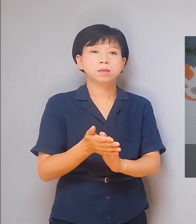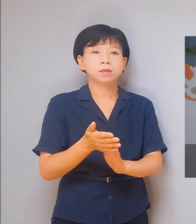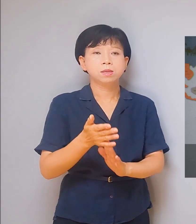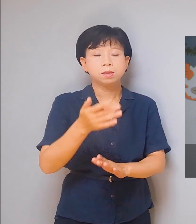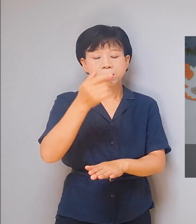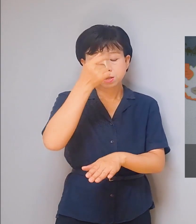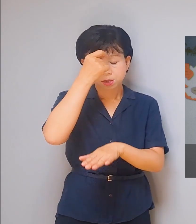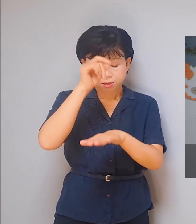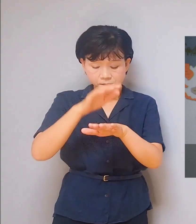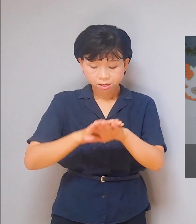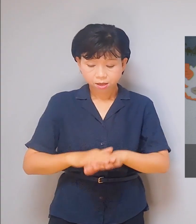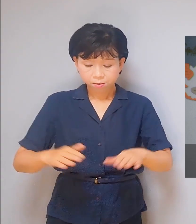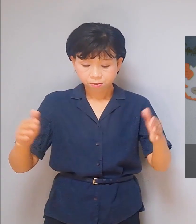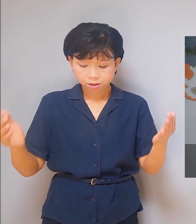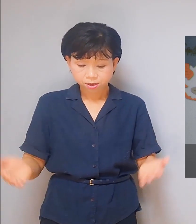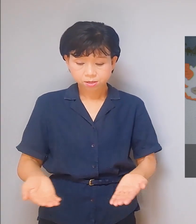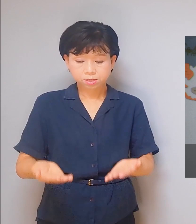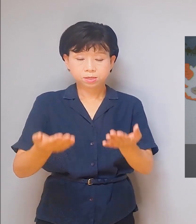없네.